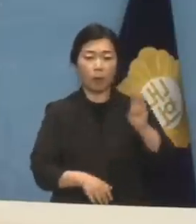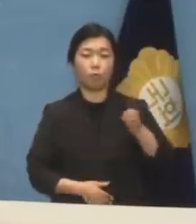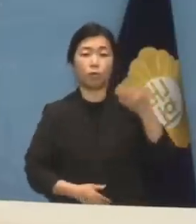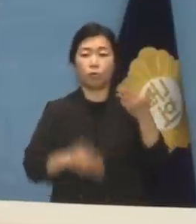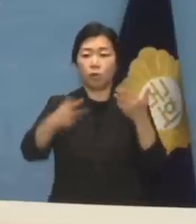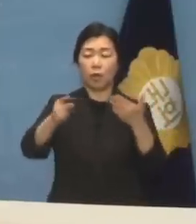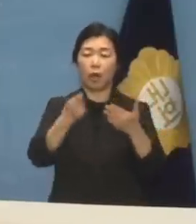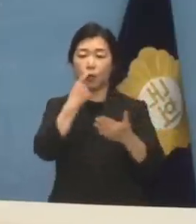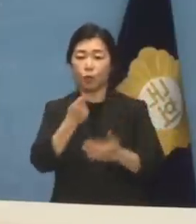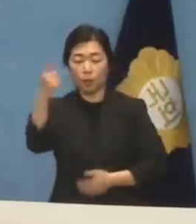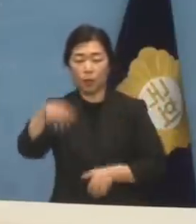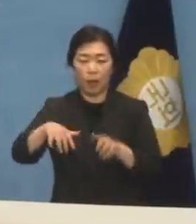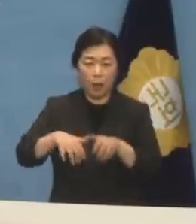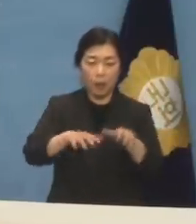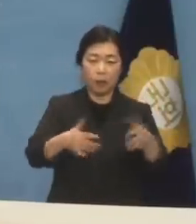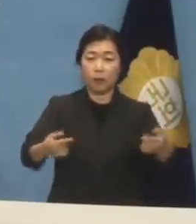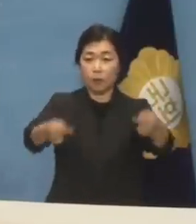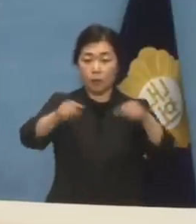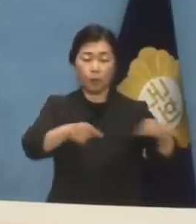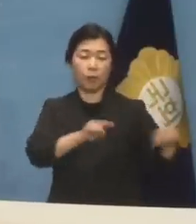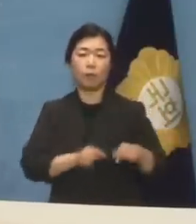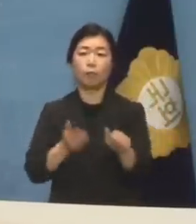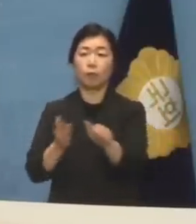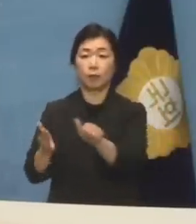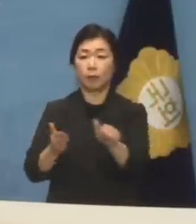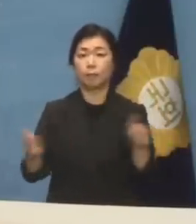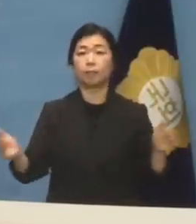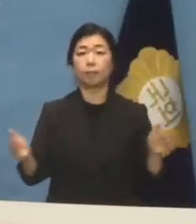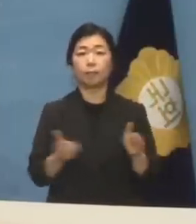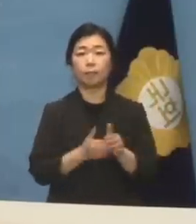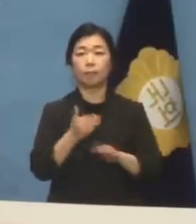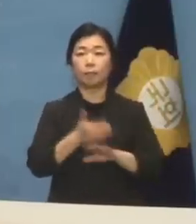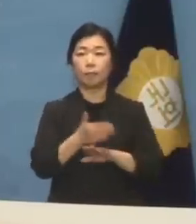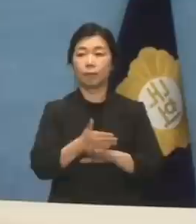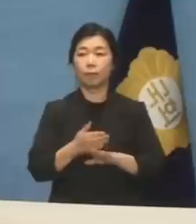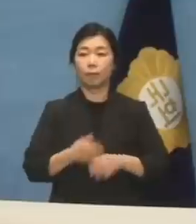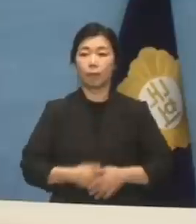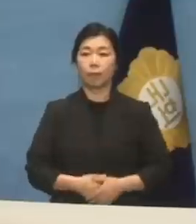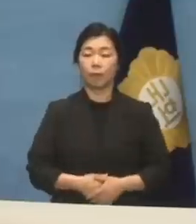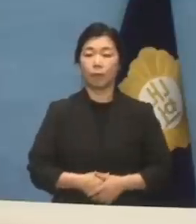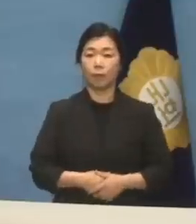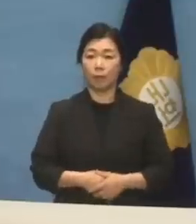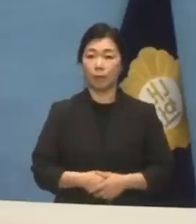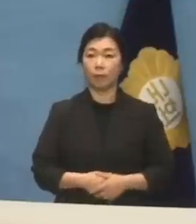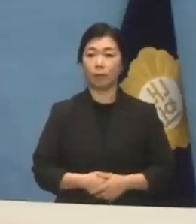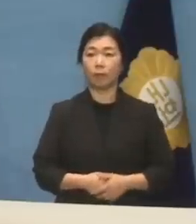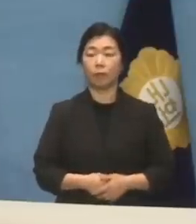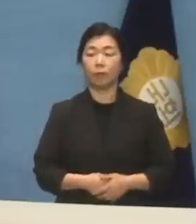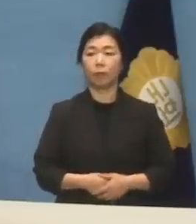39차 촛불대행진 함께 많은 참석 부탁드리겠습니다. 고맙습니다. 네.